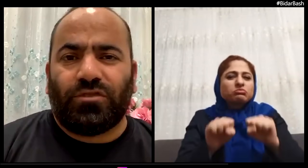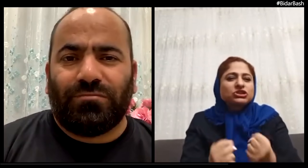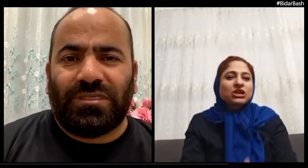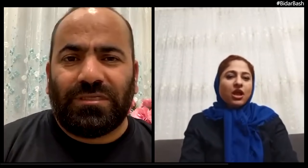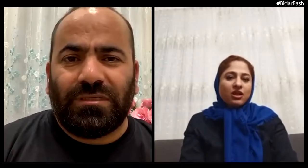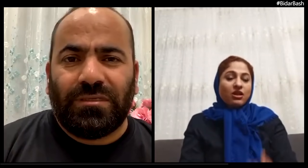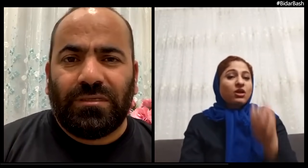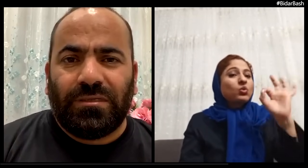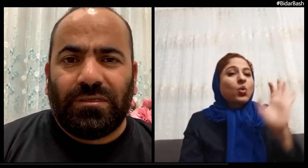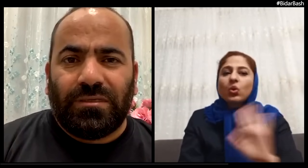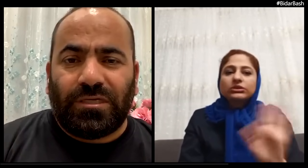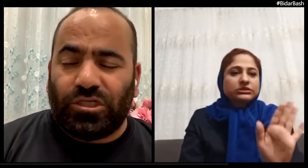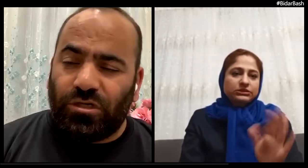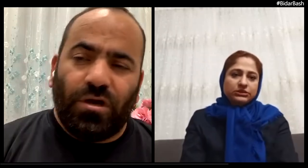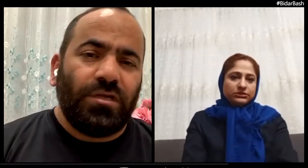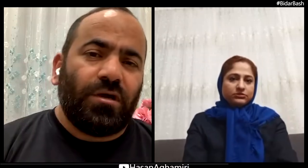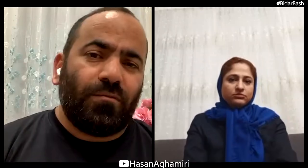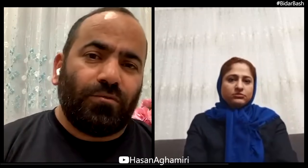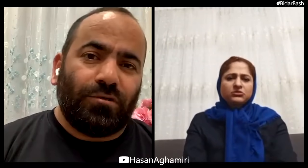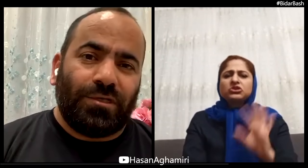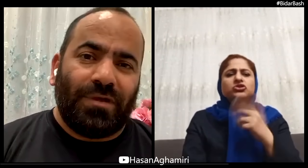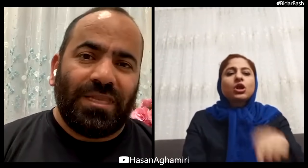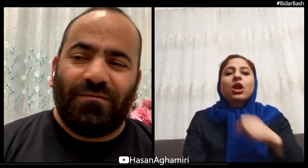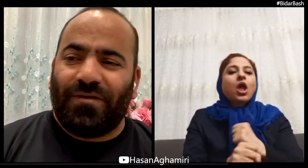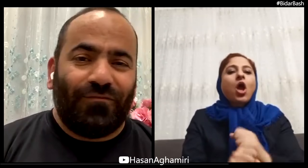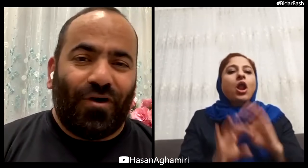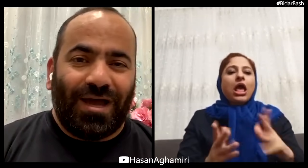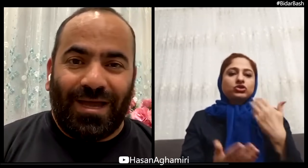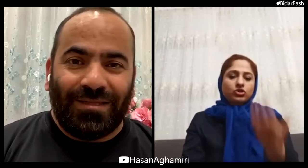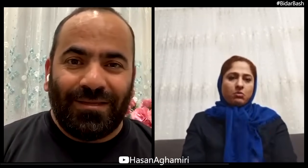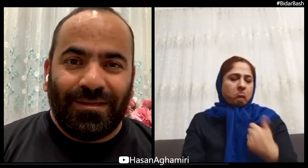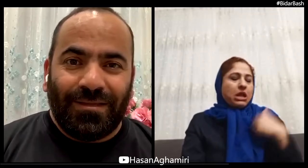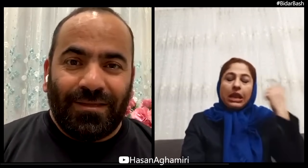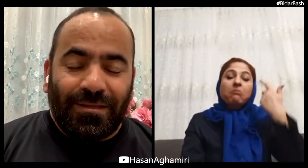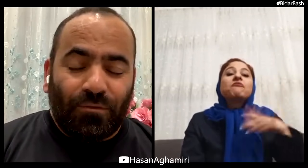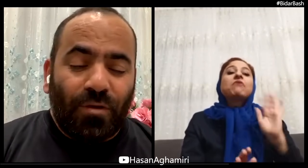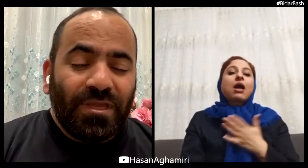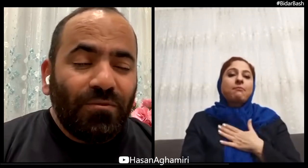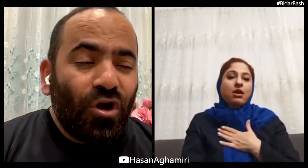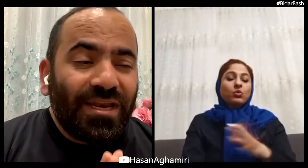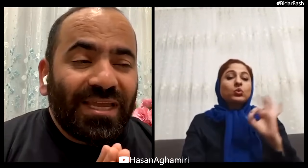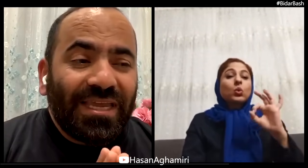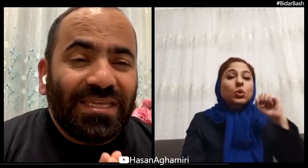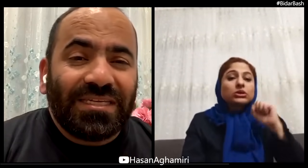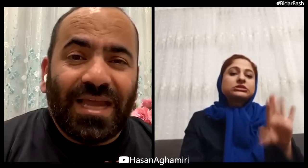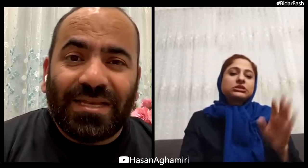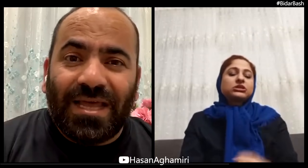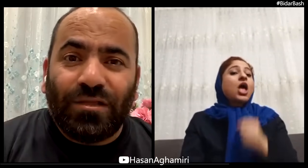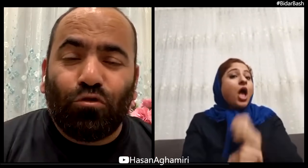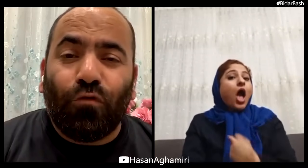شما نشون بدید؟ چه کاری آخه ما میکنیم؟ من نمیفهم واقعا. میخوام بگم کار